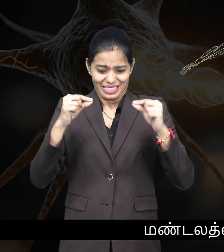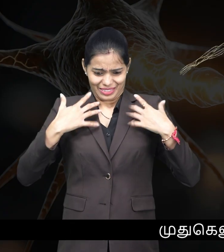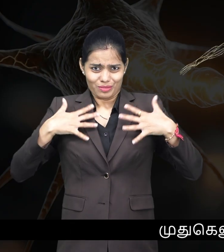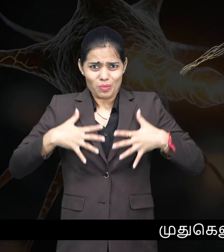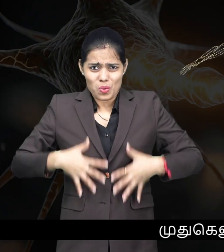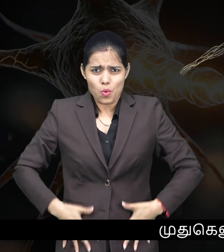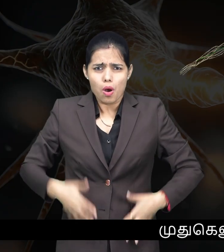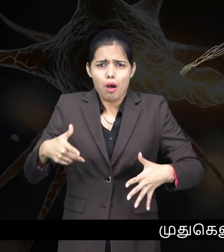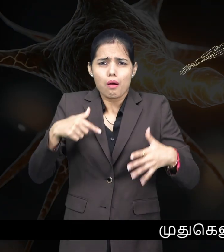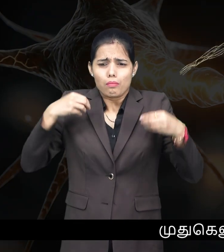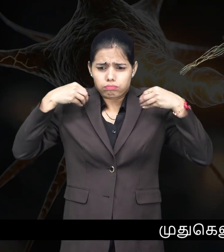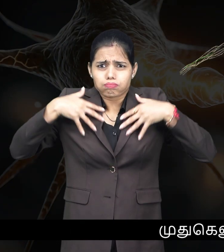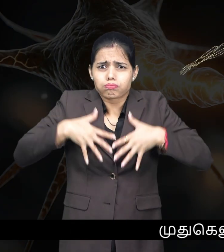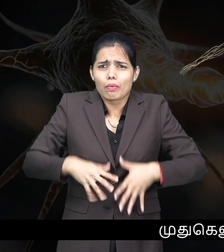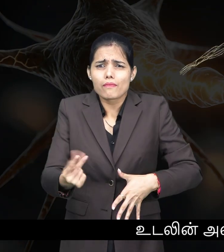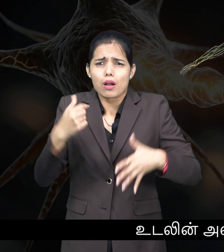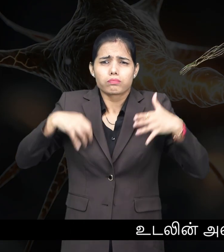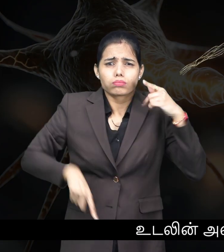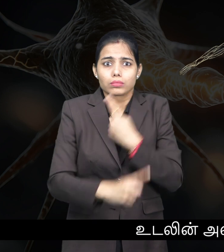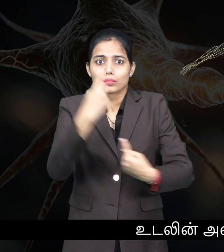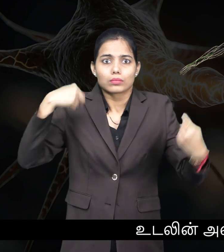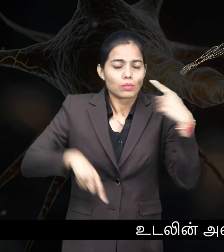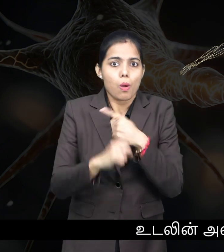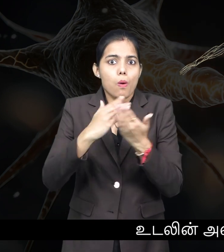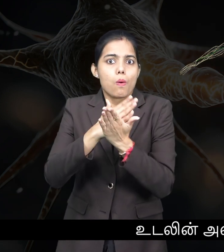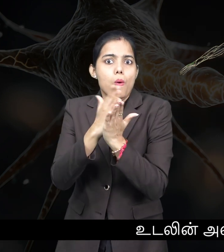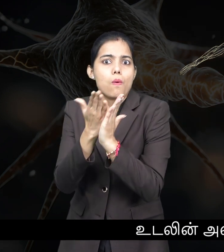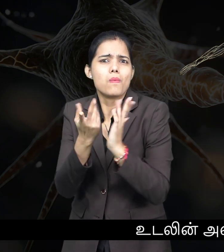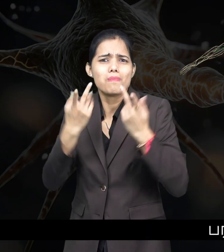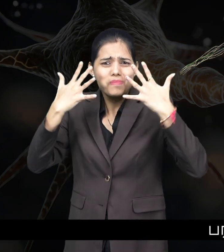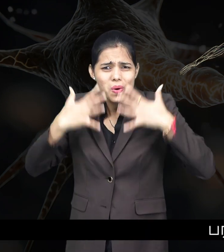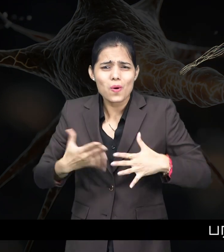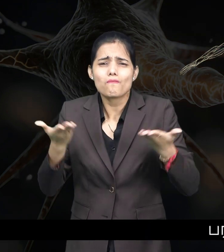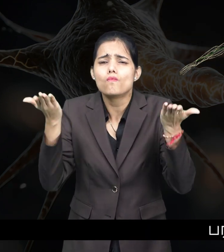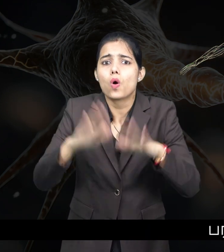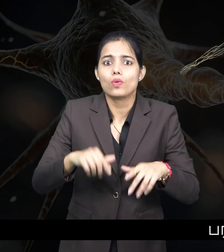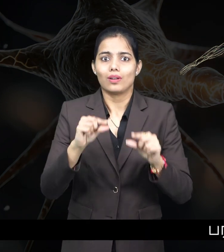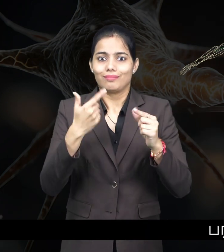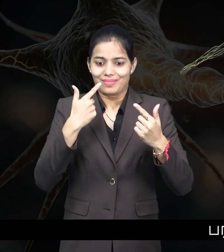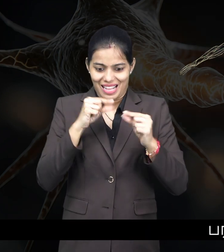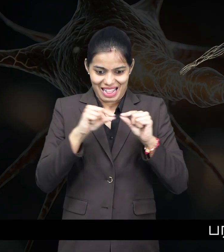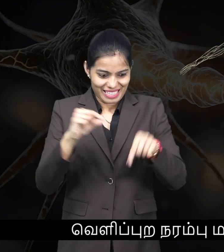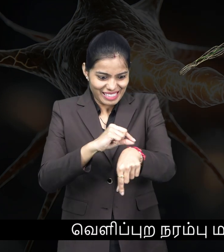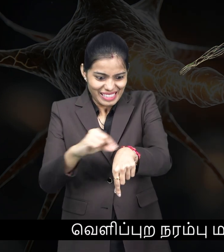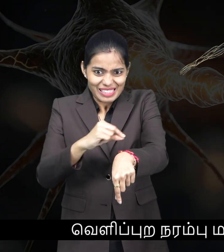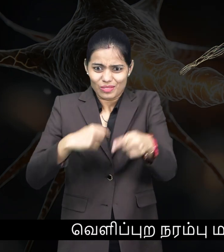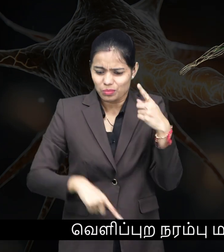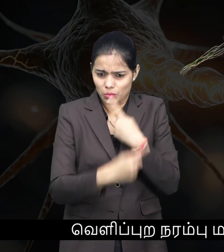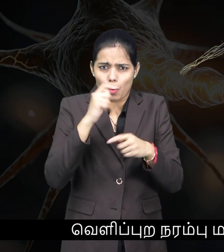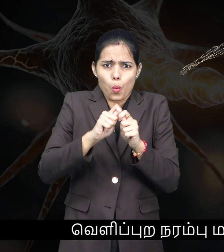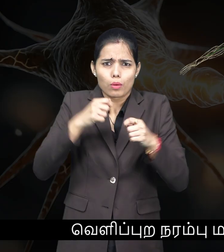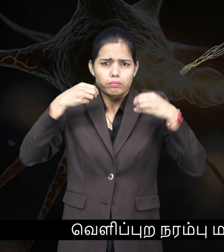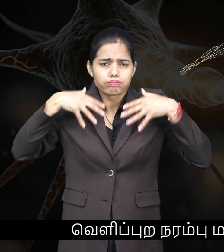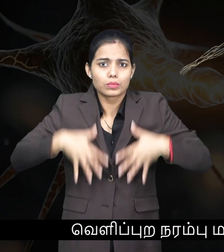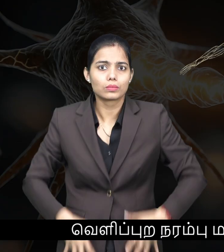உருவாக்கின்றன. முதுகெலும்பு தண்டில் இருந்து உடலின் அனைத்து பாகங்களுக்கும் பரவும் நரம்புகள் வெளிப்புற